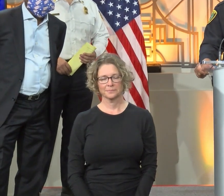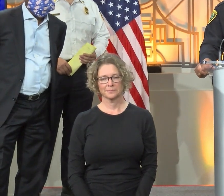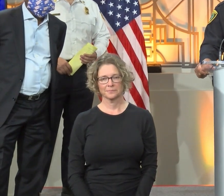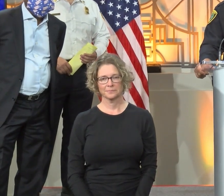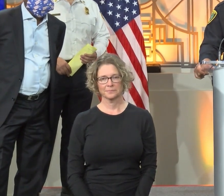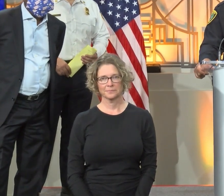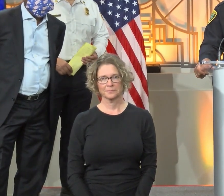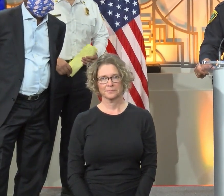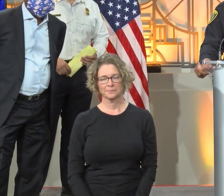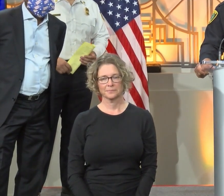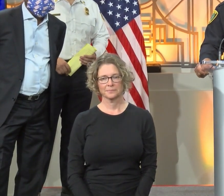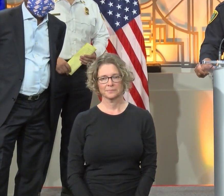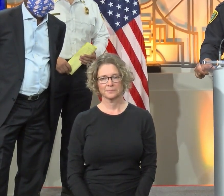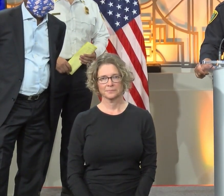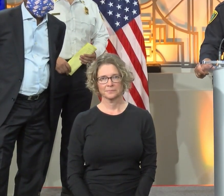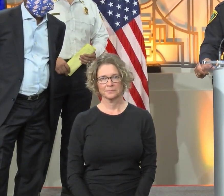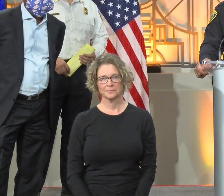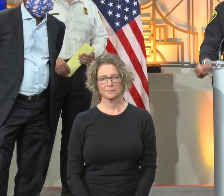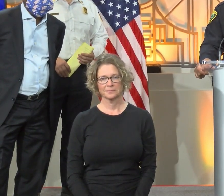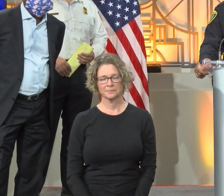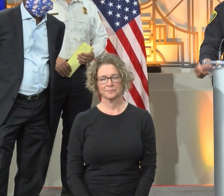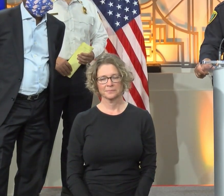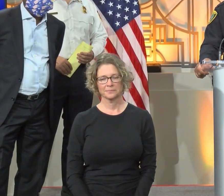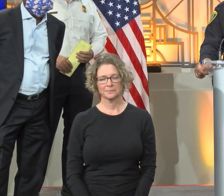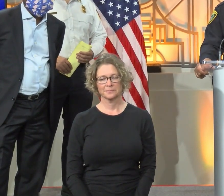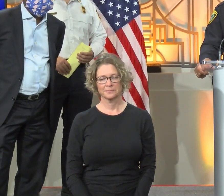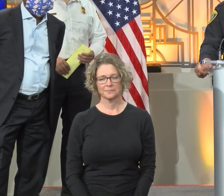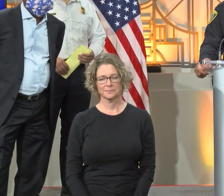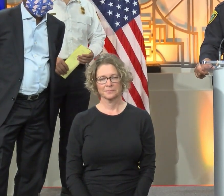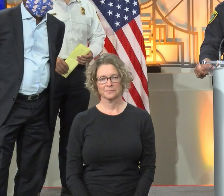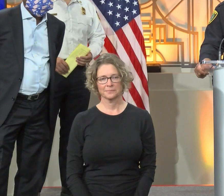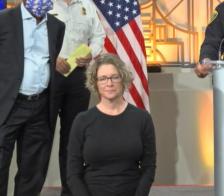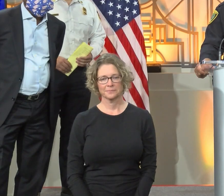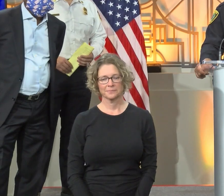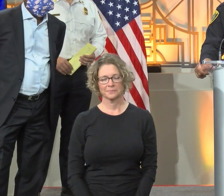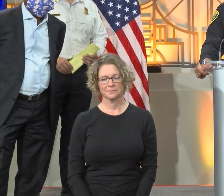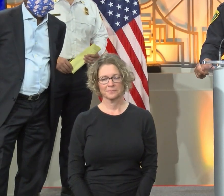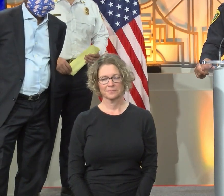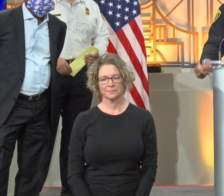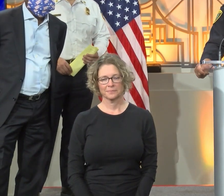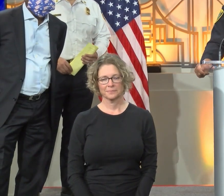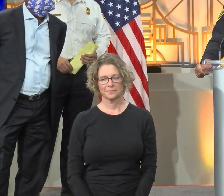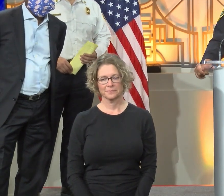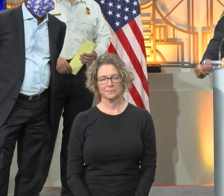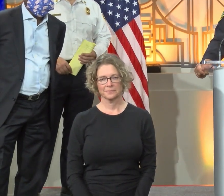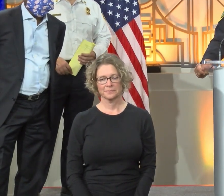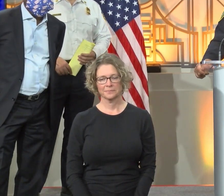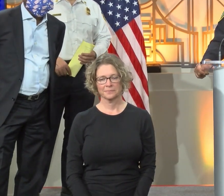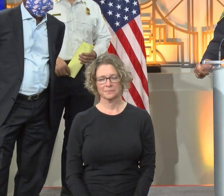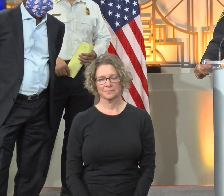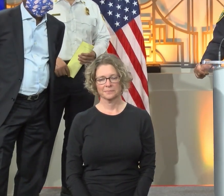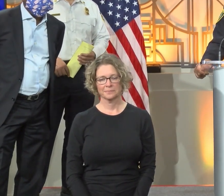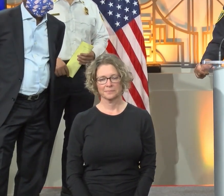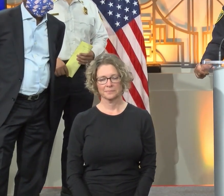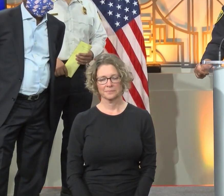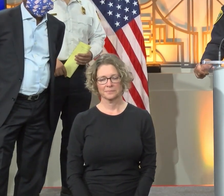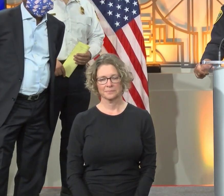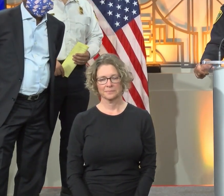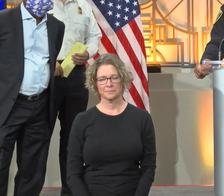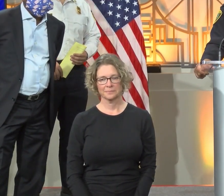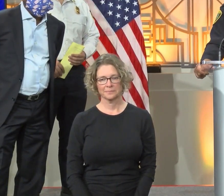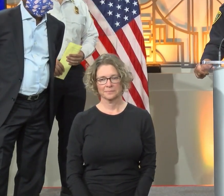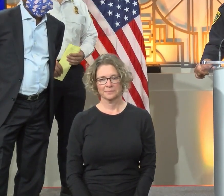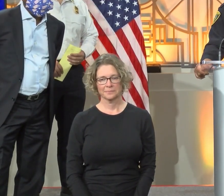si la tormenta llega aquí y hay alguna inundación en la carretera, por favor no lo cruce. Como dijo el jefe Pena, que da más que